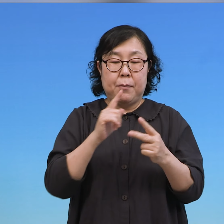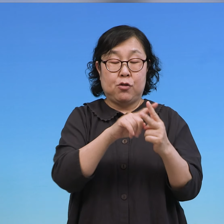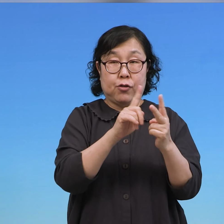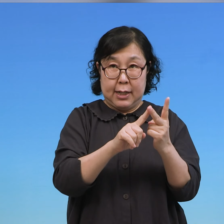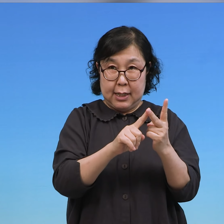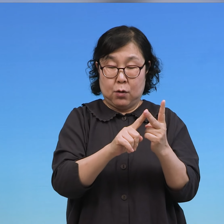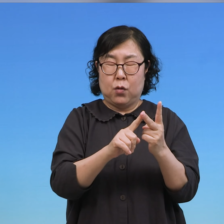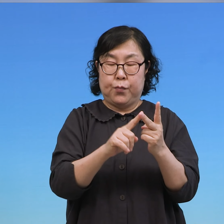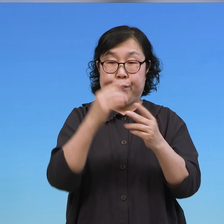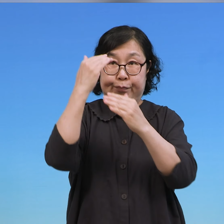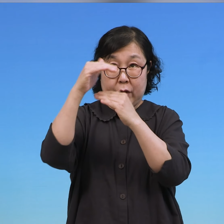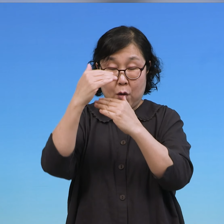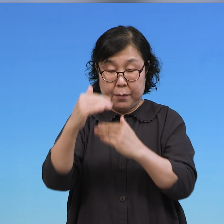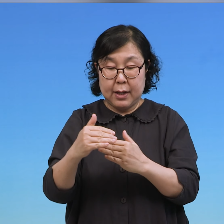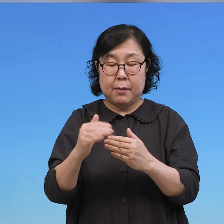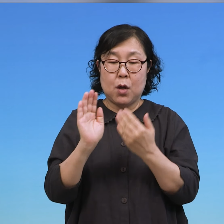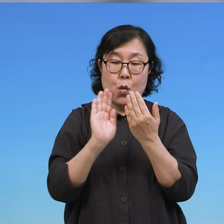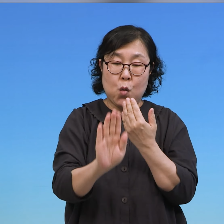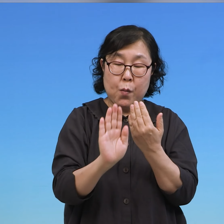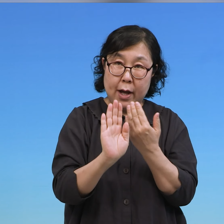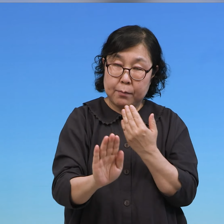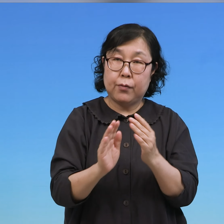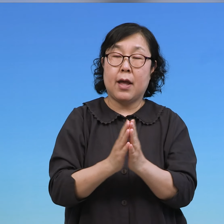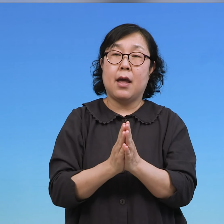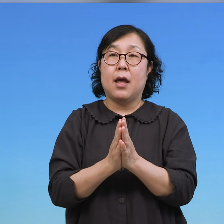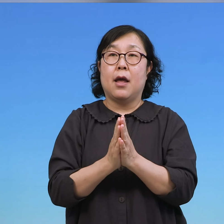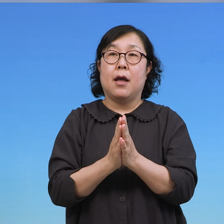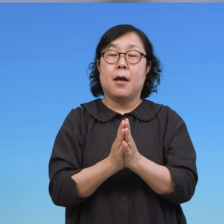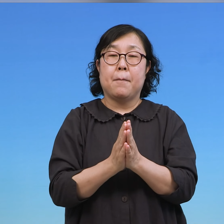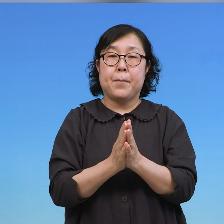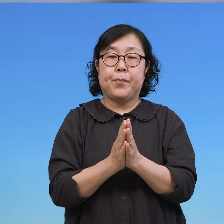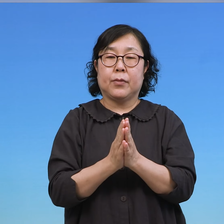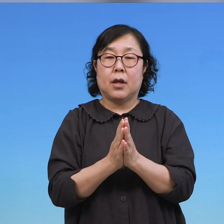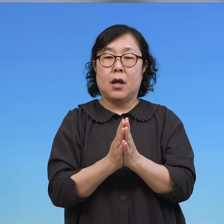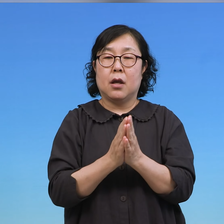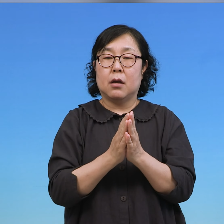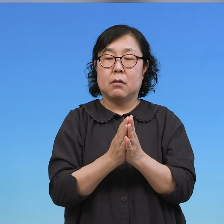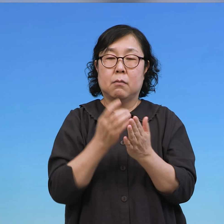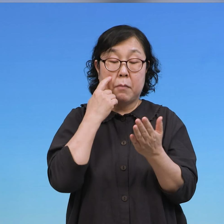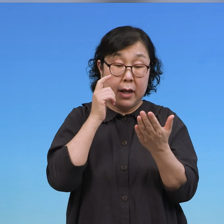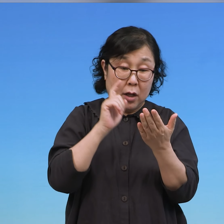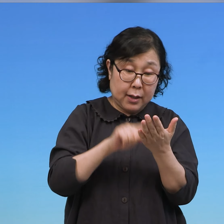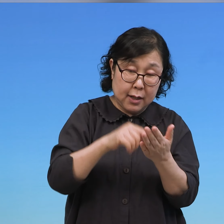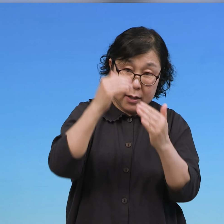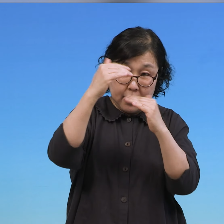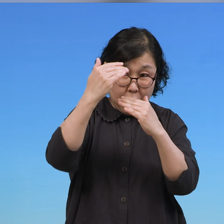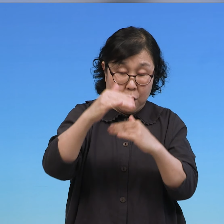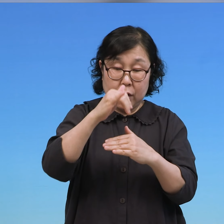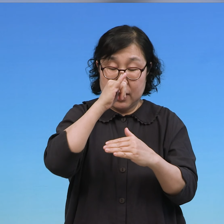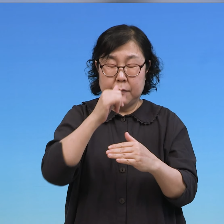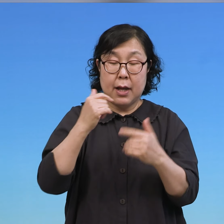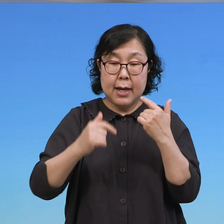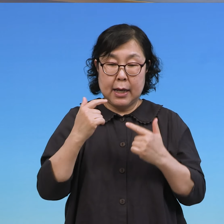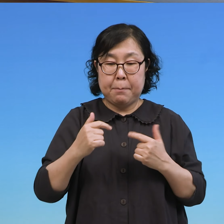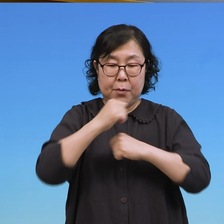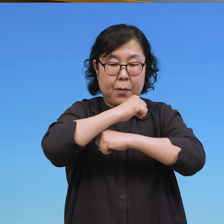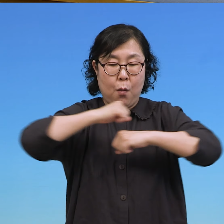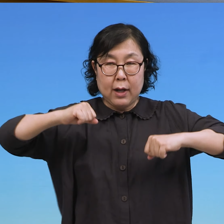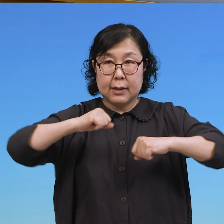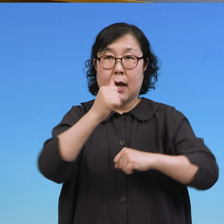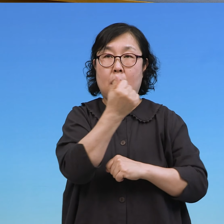요소의 중요성이고요, 그런가 하면은 후반부에서 발견되는 또 포인트가 또 하나 더 있습니다. 그게 뭐냐?